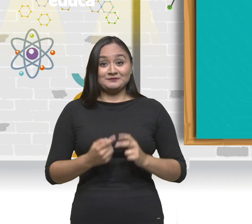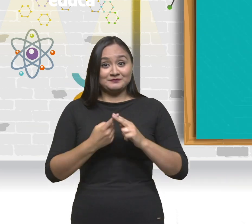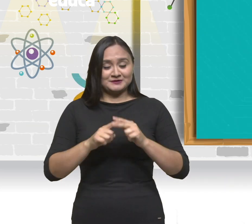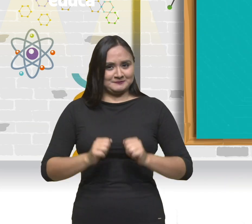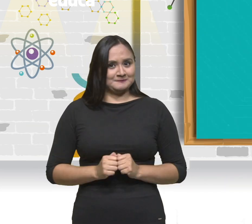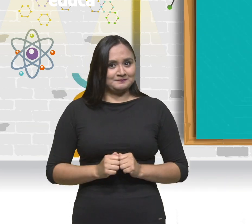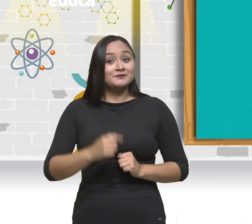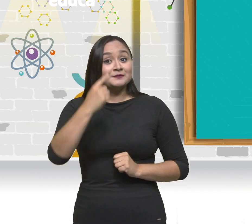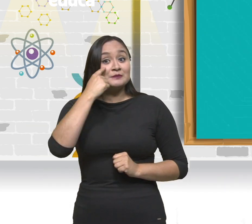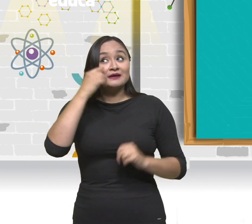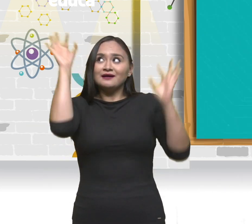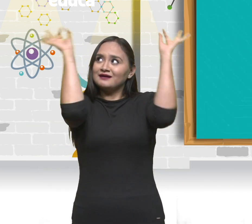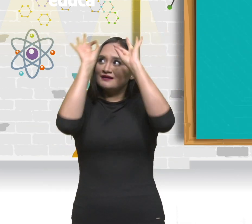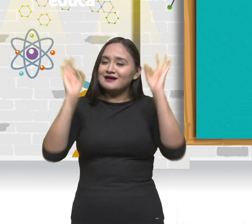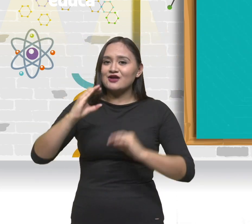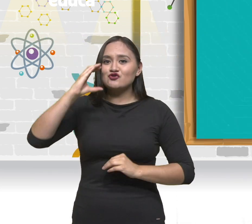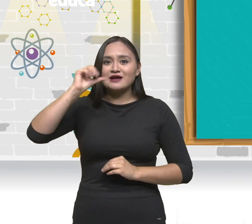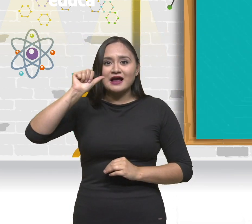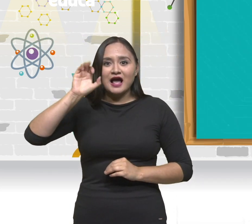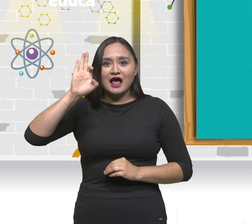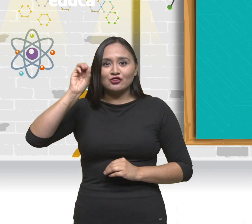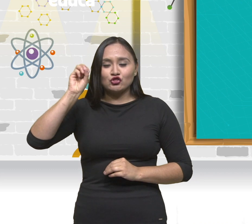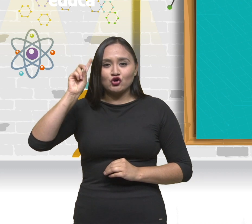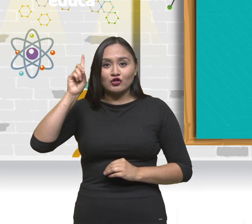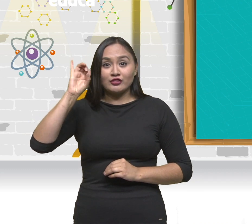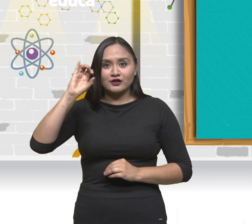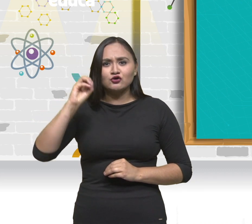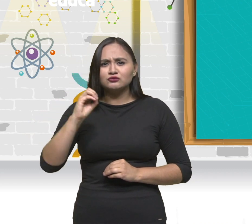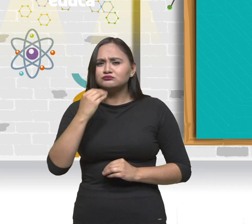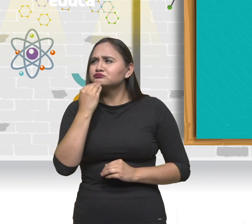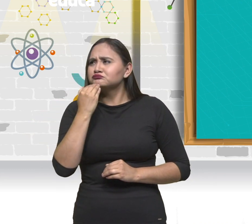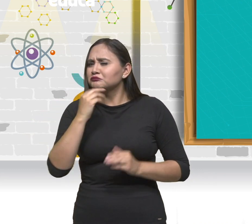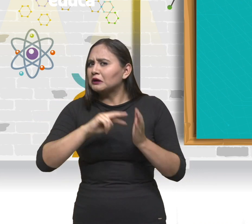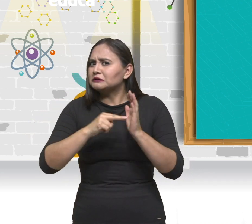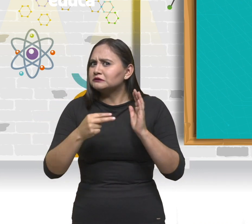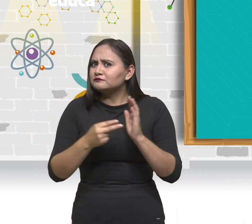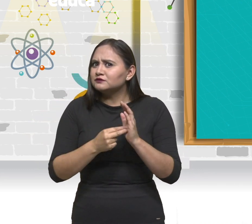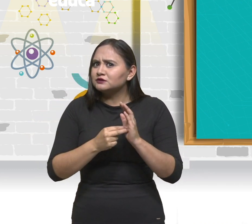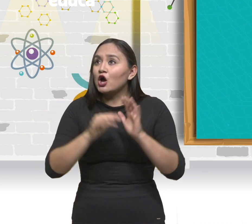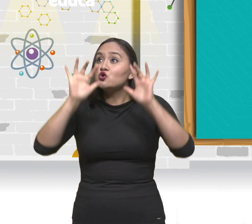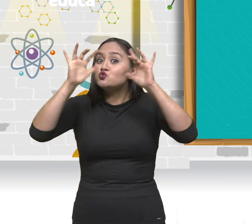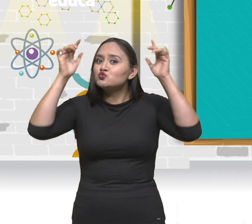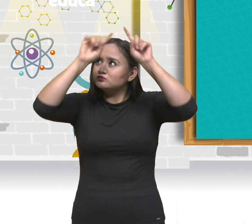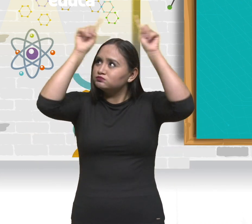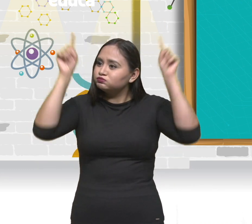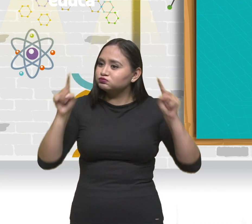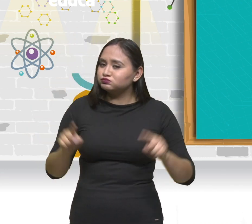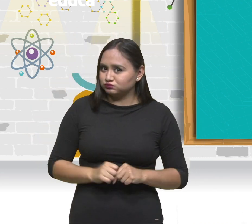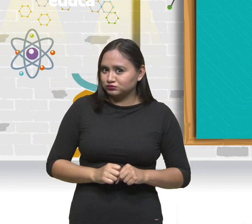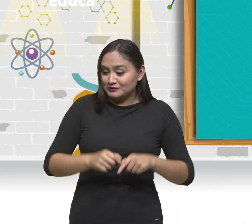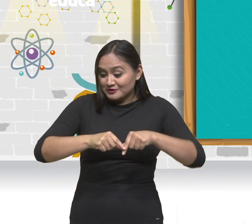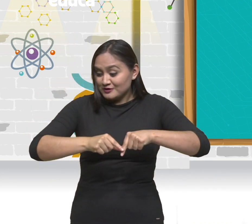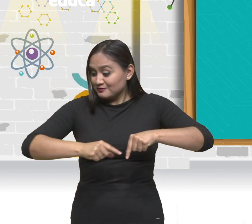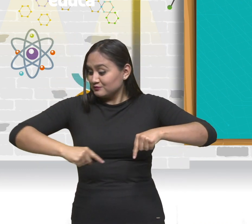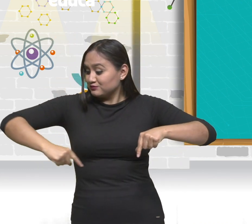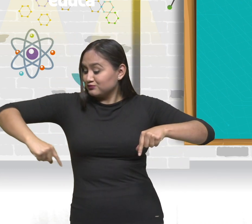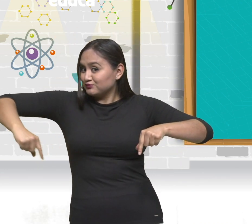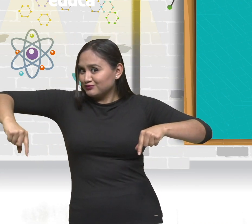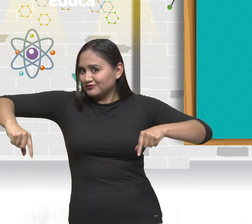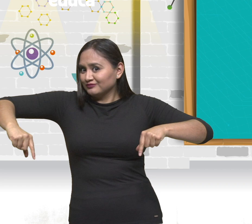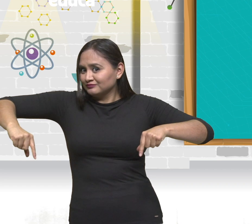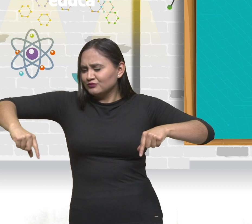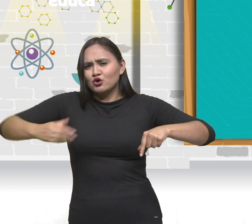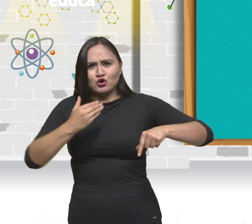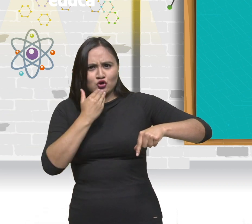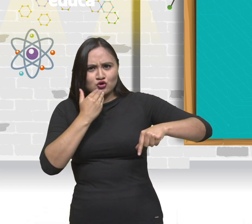atómico. ¡Empecemos! Los rayos catódicos no son otra cosa que un haz de luz que se produce al hacer pasar una diferencia de